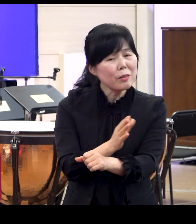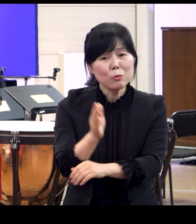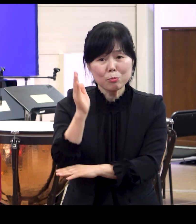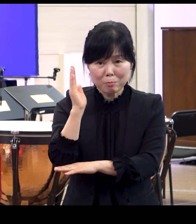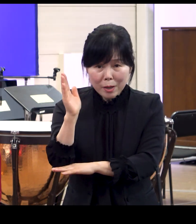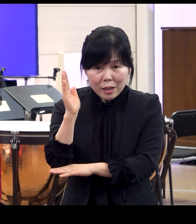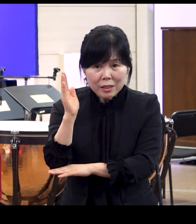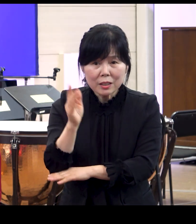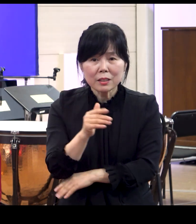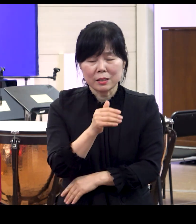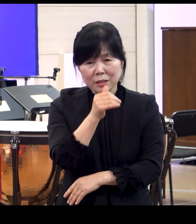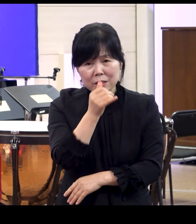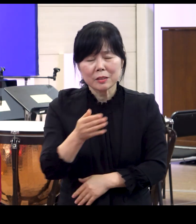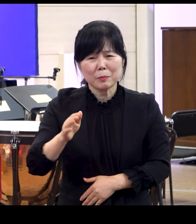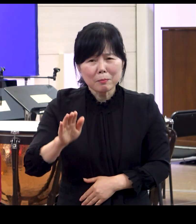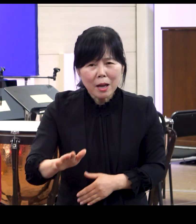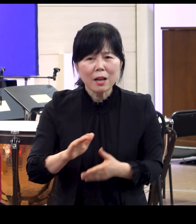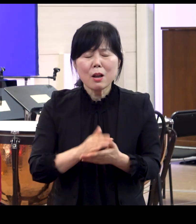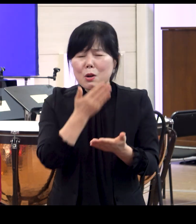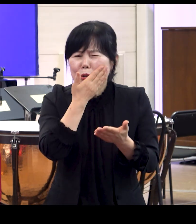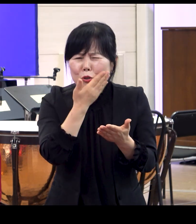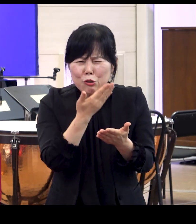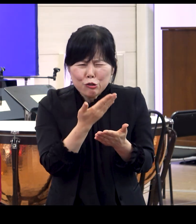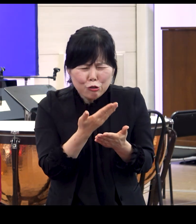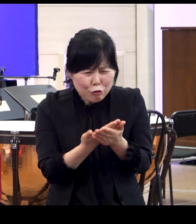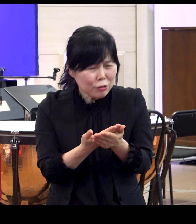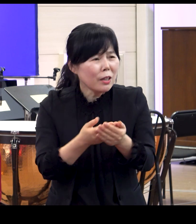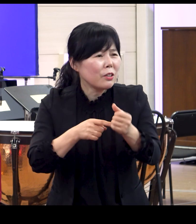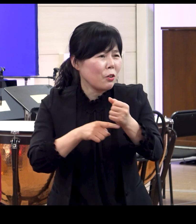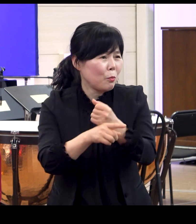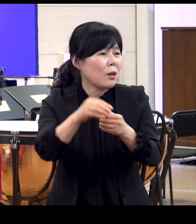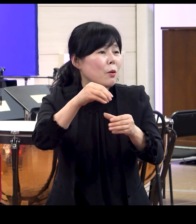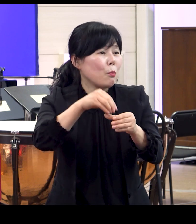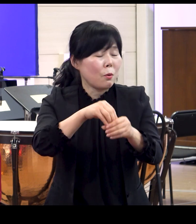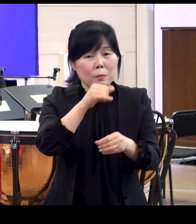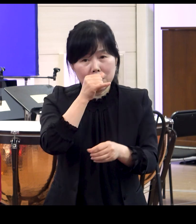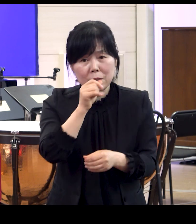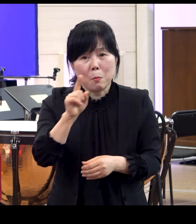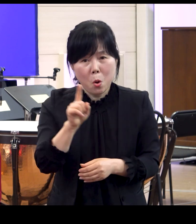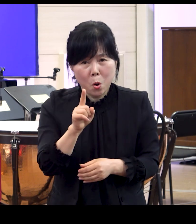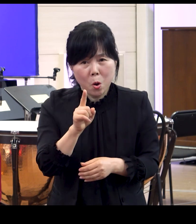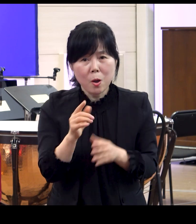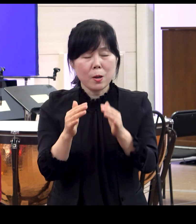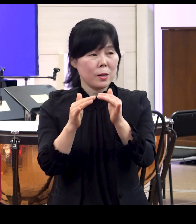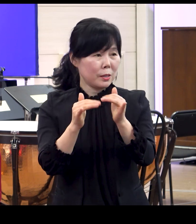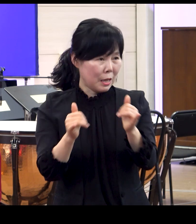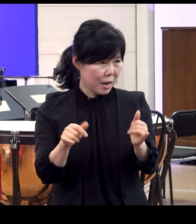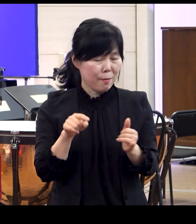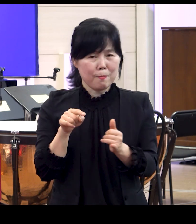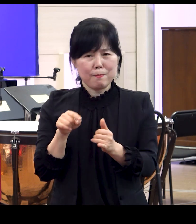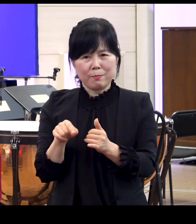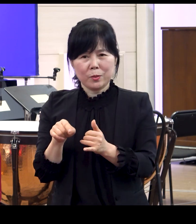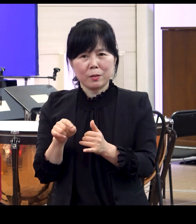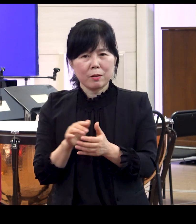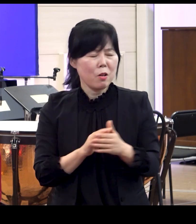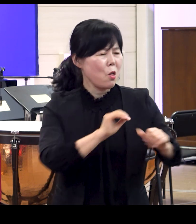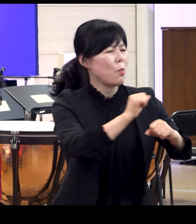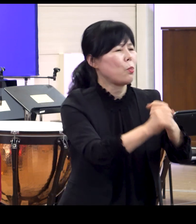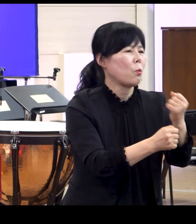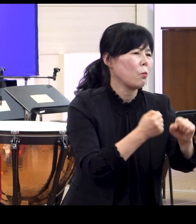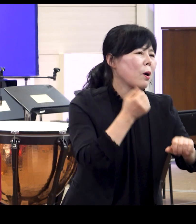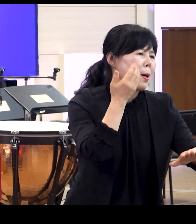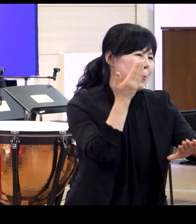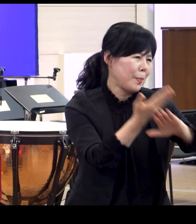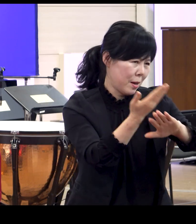메시지지만, 정말 기본적인 것처럼 보이지만 정말 중요한 인생의 메시지가 바로 이거예요. 우리는 동물과